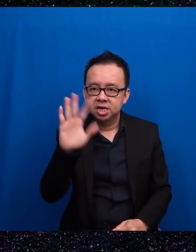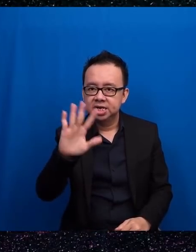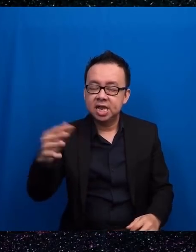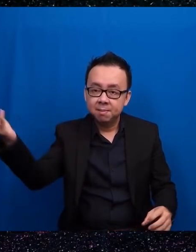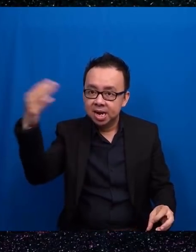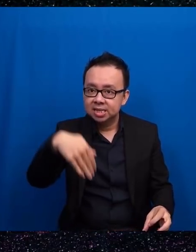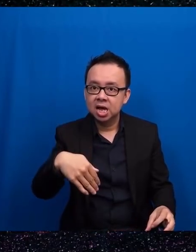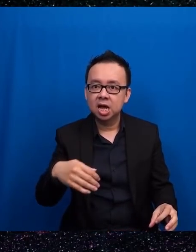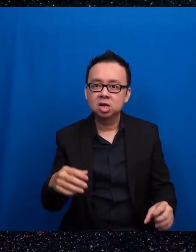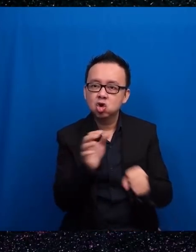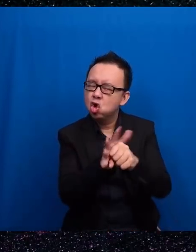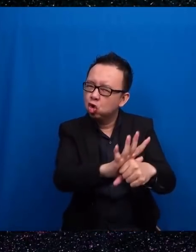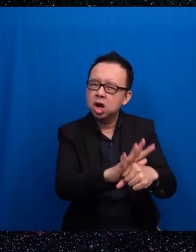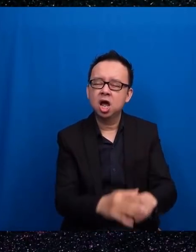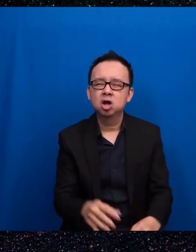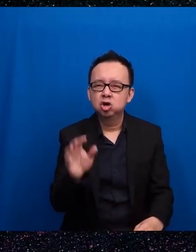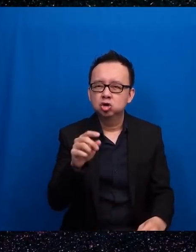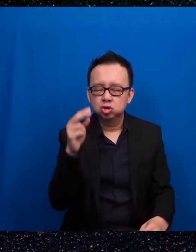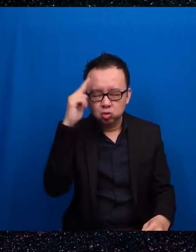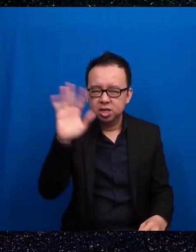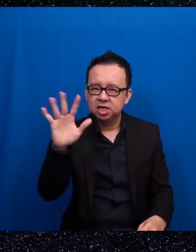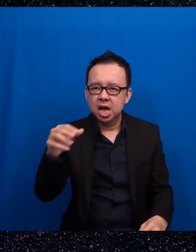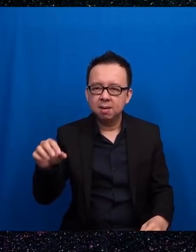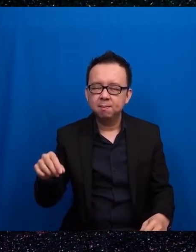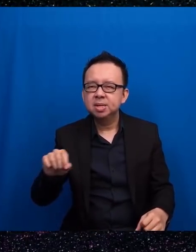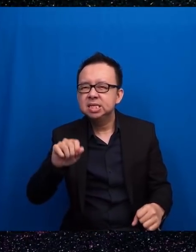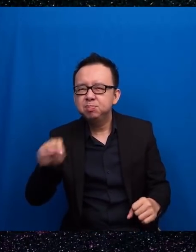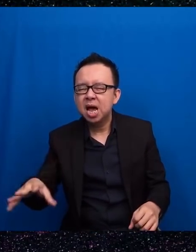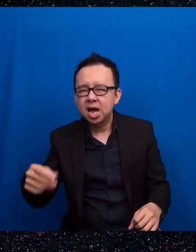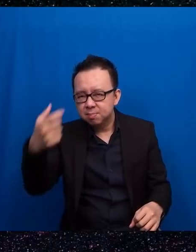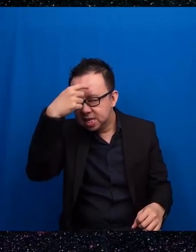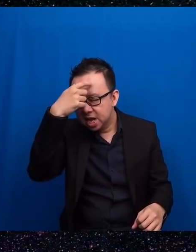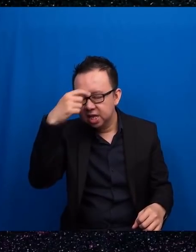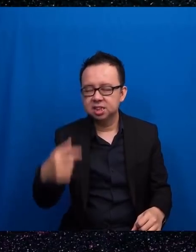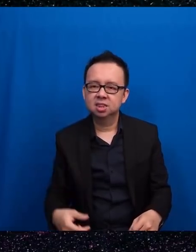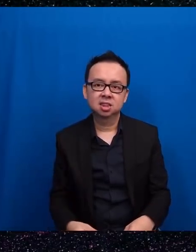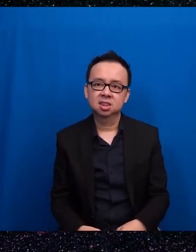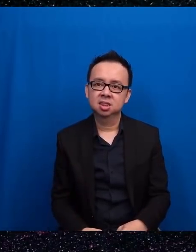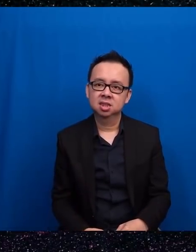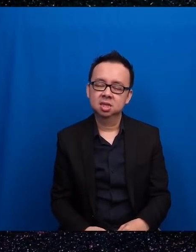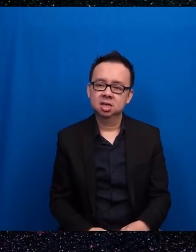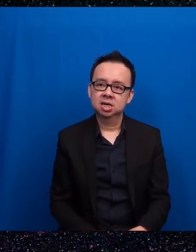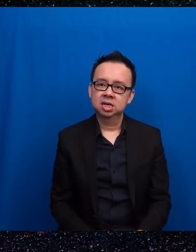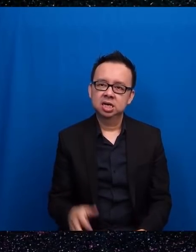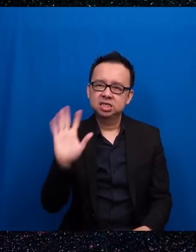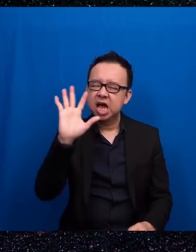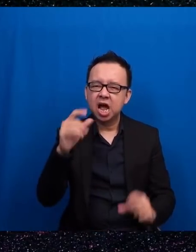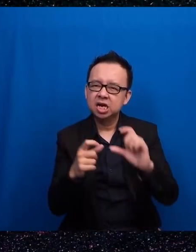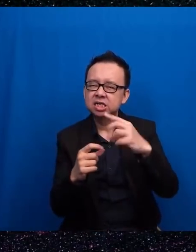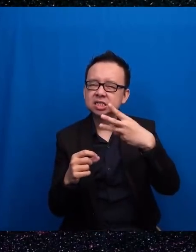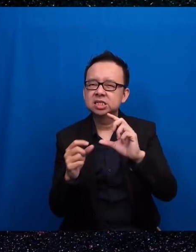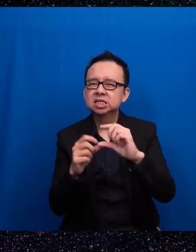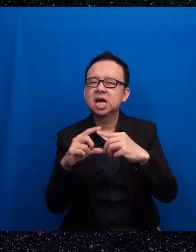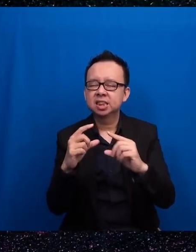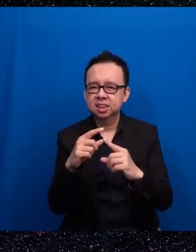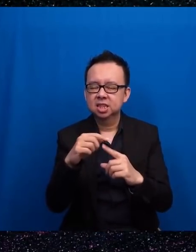tidak menyebabkan corona. Tuhan tidak menciptakan penyakit dan mencobai umat manusia. Jangan sesat, semua yang baik dan